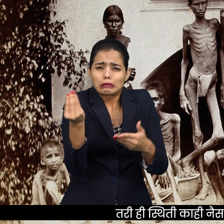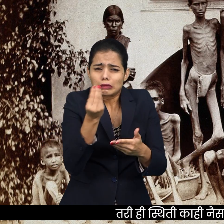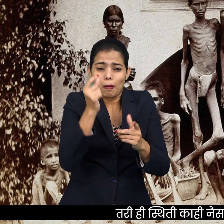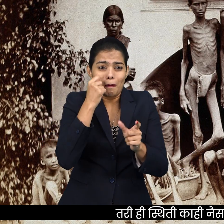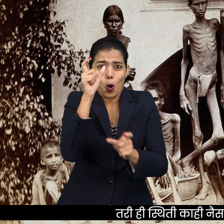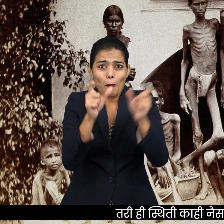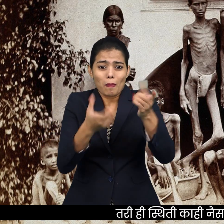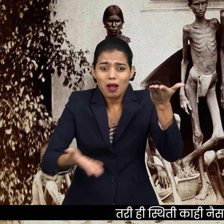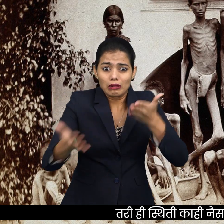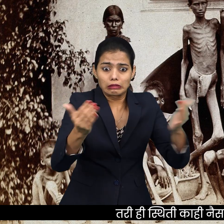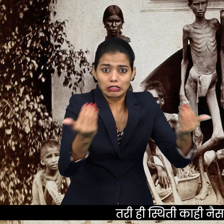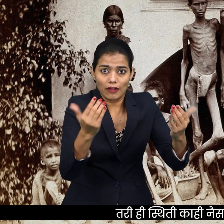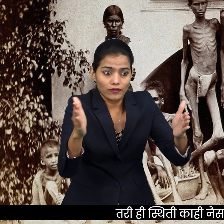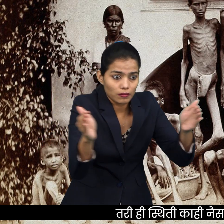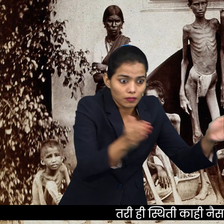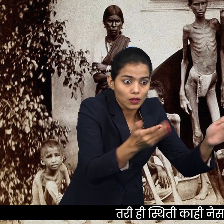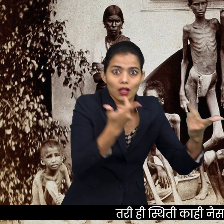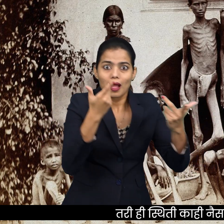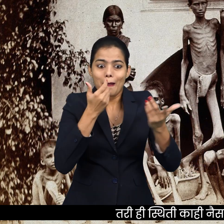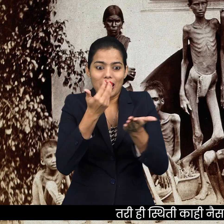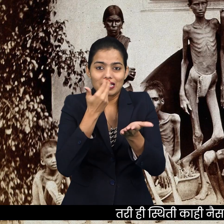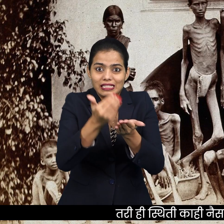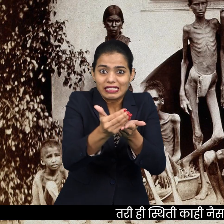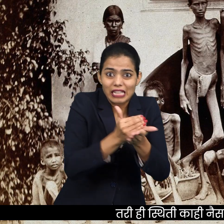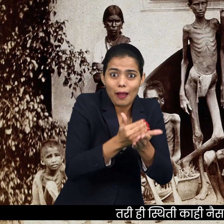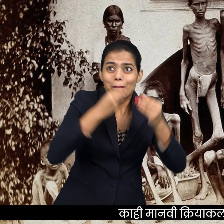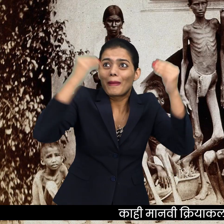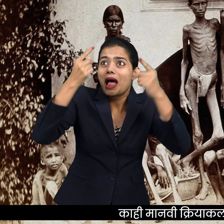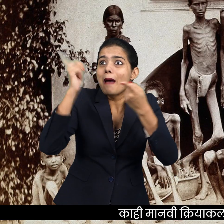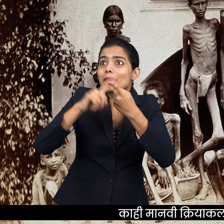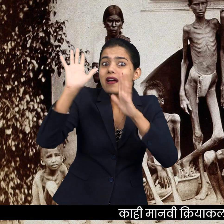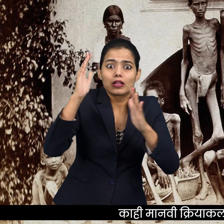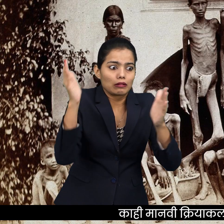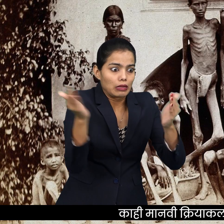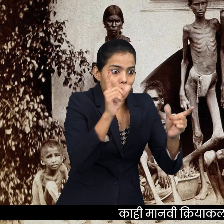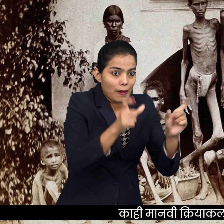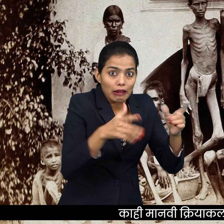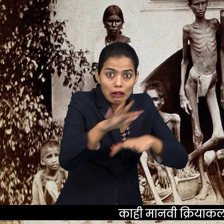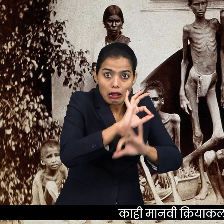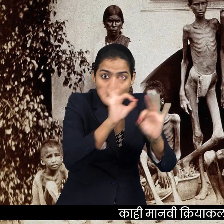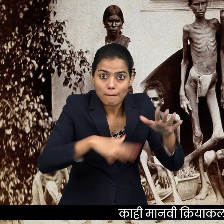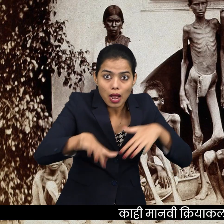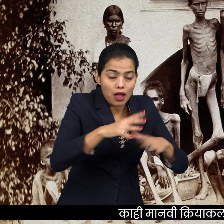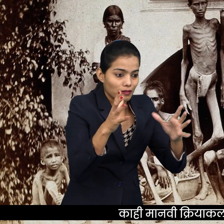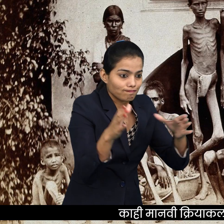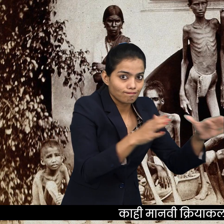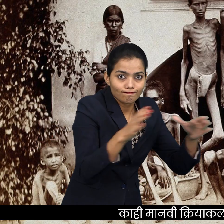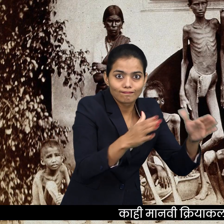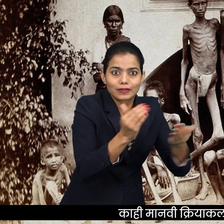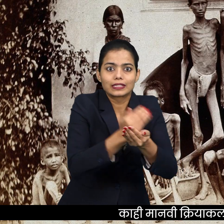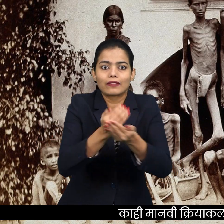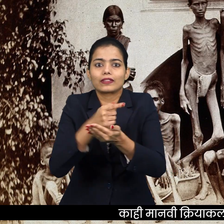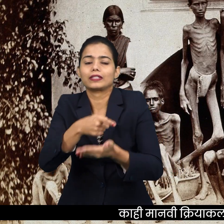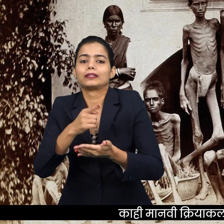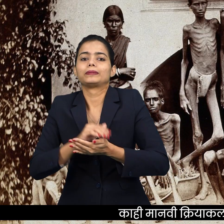स्थिती काही नैसर्गिक घटनांवर व्यतिरिक्त काही मानवी क्रियाकलापांमुळे निर्मित होते.